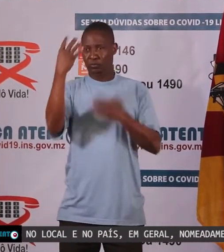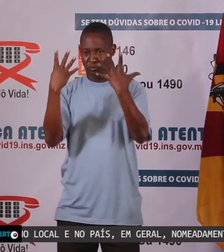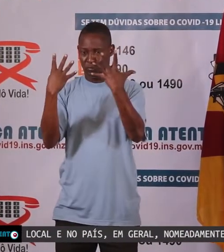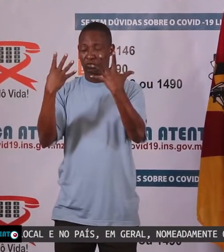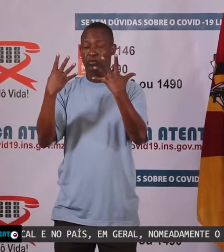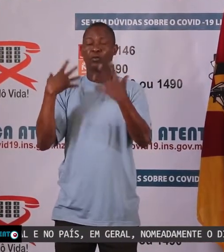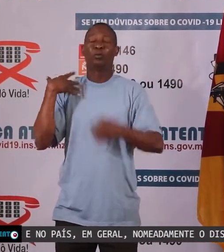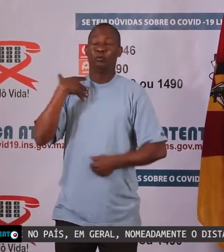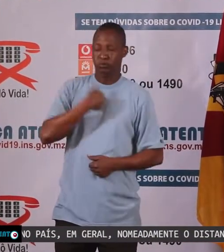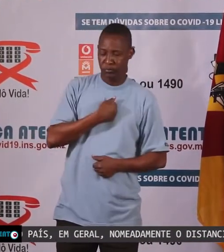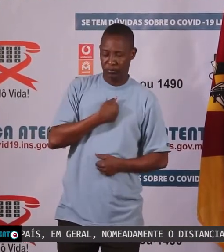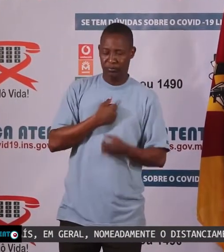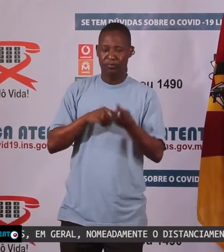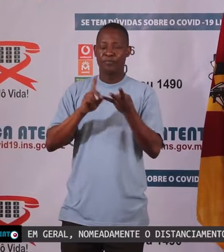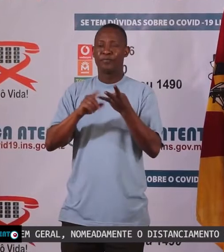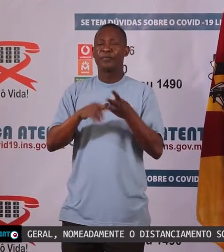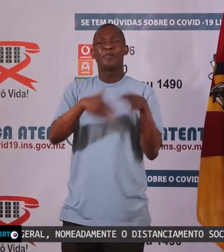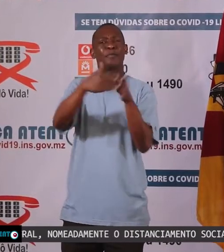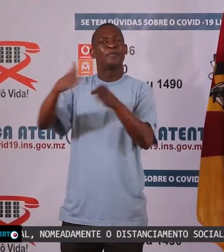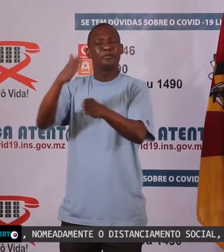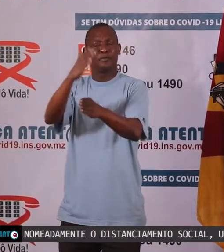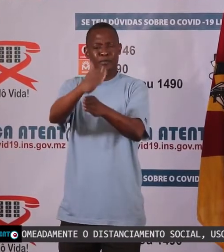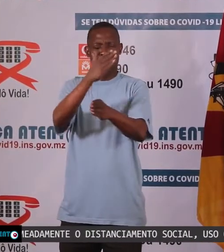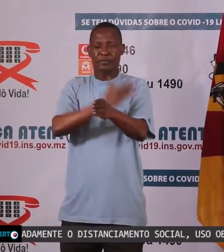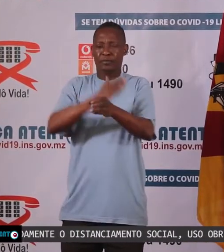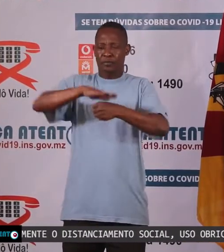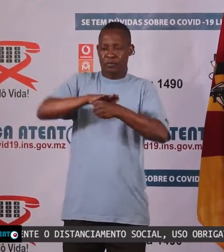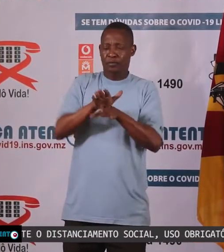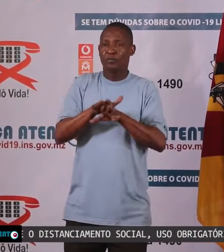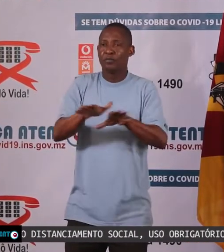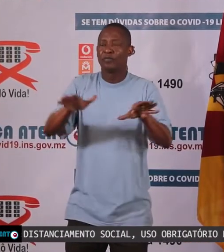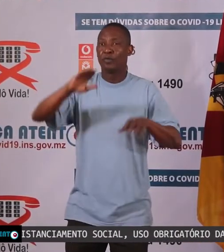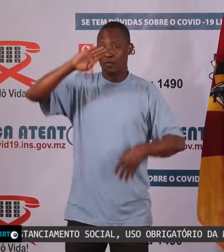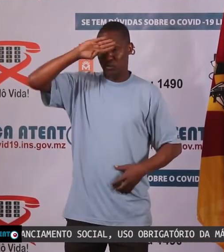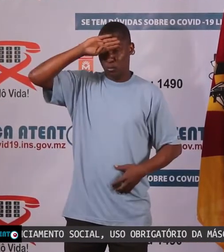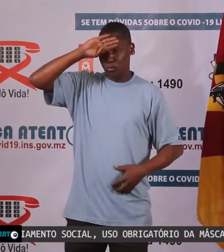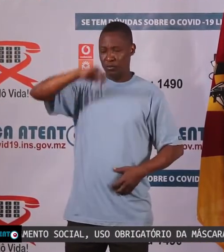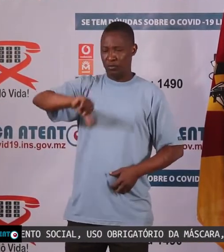Em termos de recuperados, o mundo conta atualmente com um cumulativo de